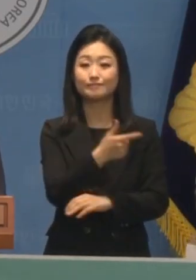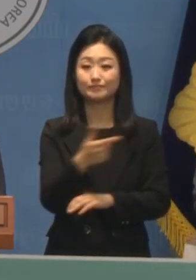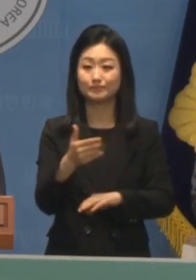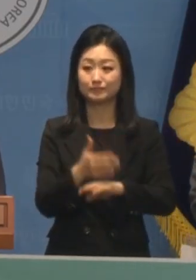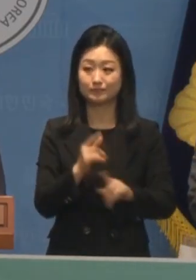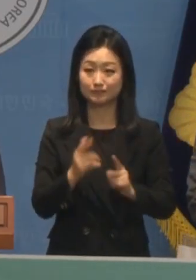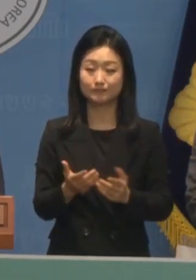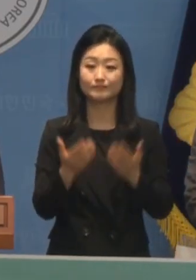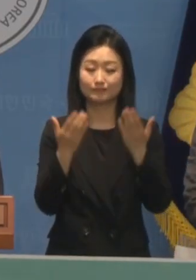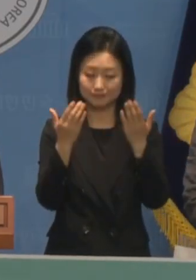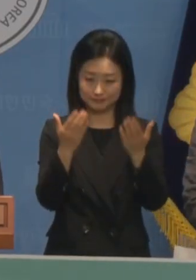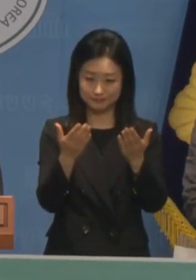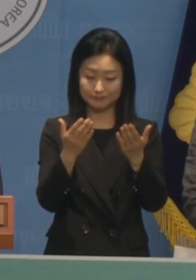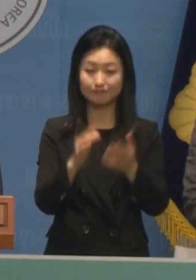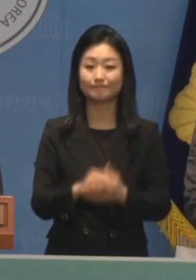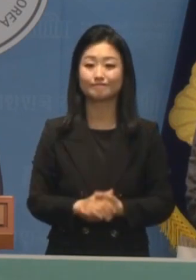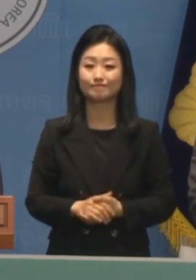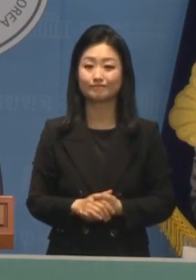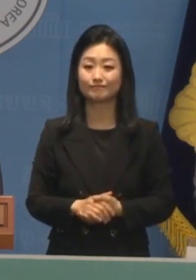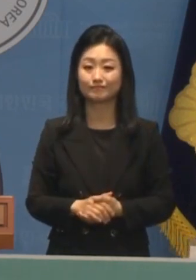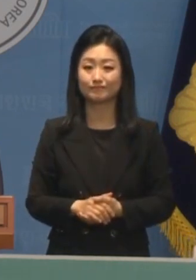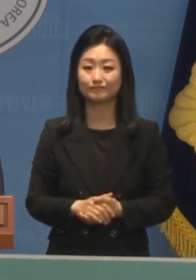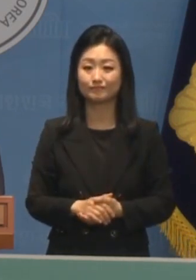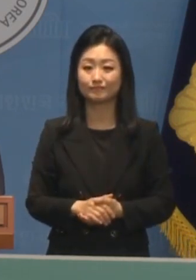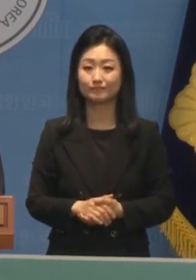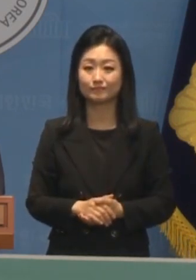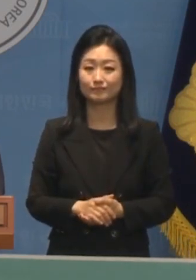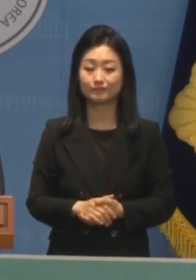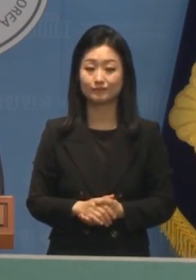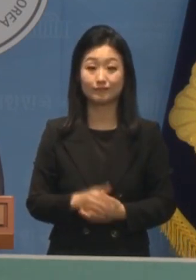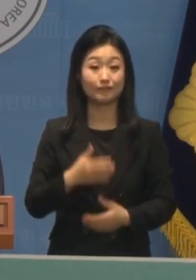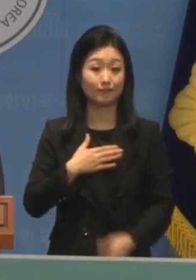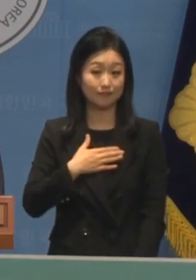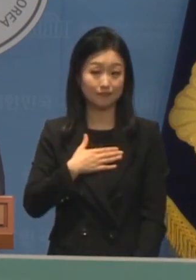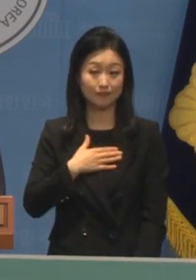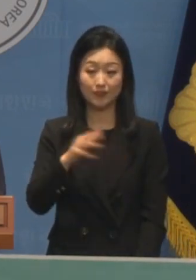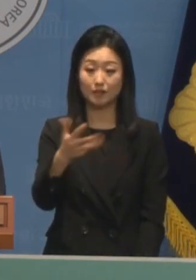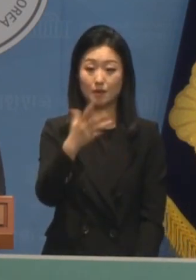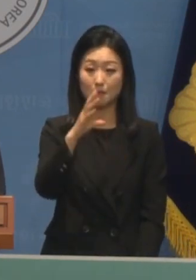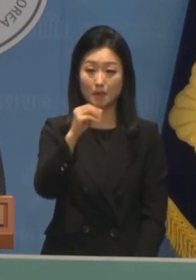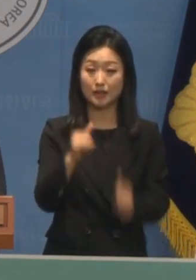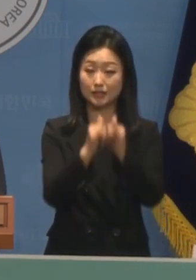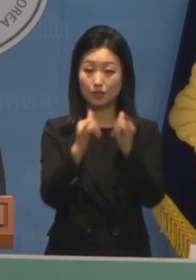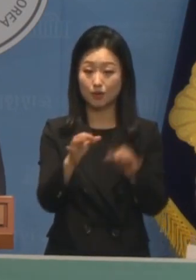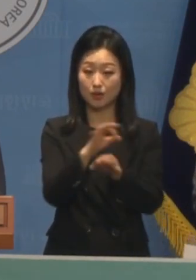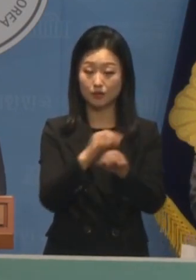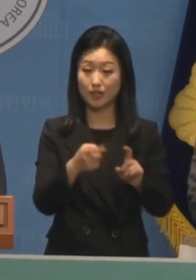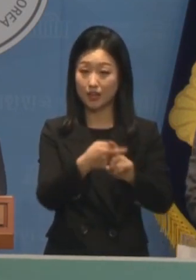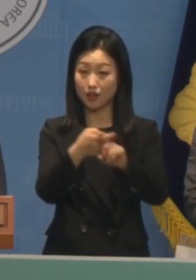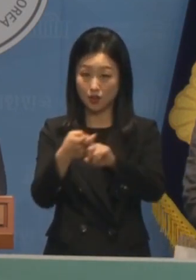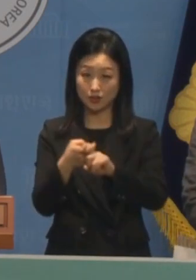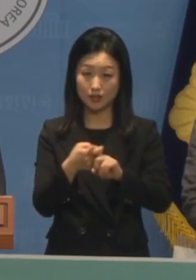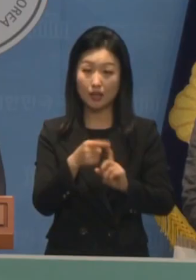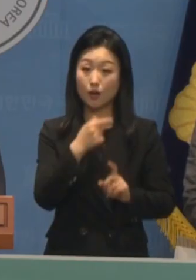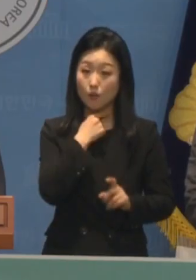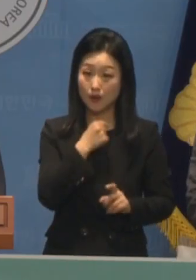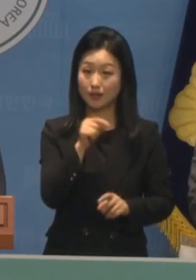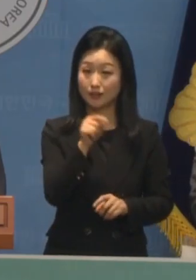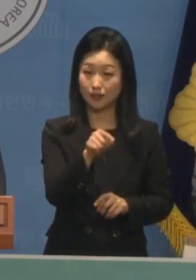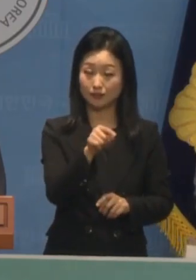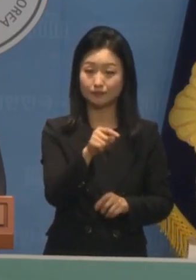빌어서 진심으로 또 고개 숙여 감사드립니다. 저 역시 800만 사회연대경제인들의 오랜